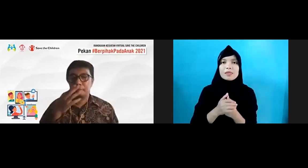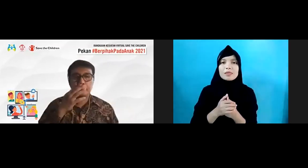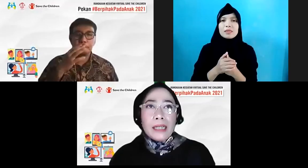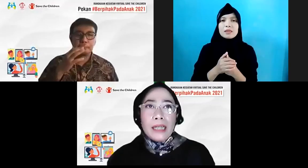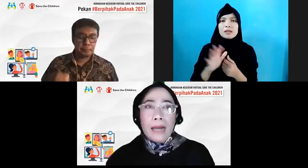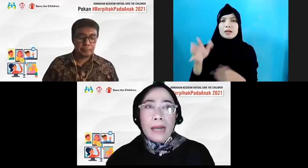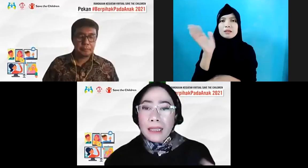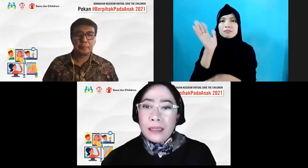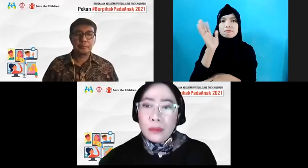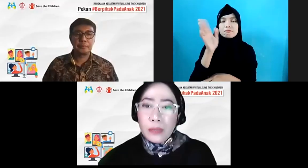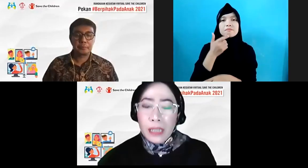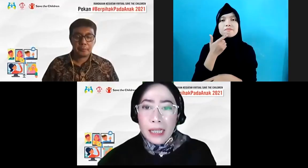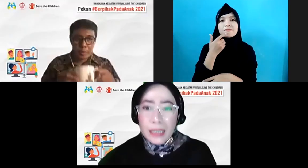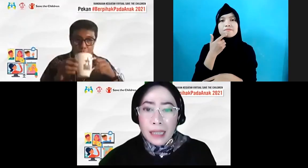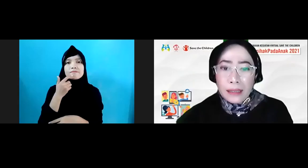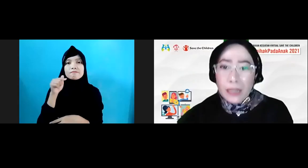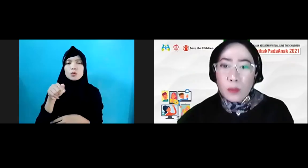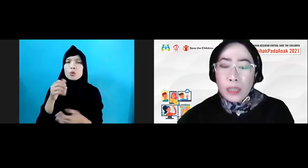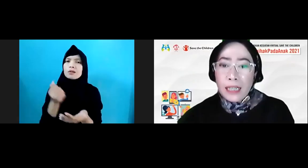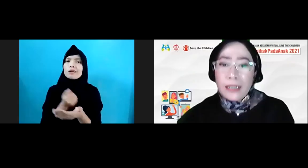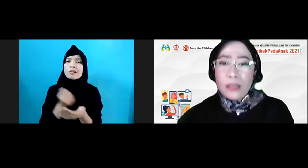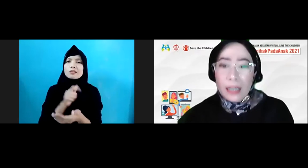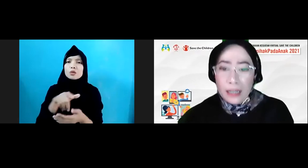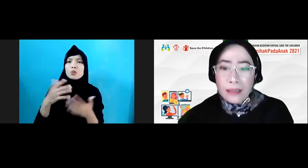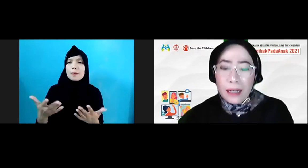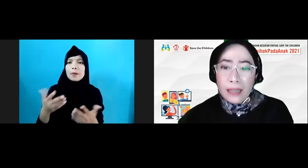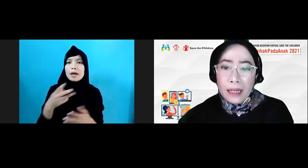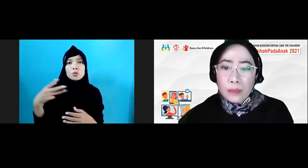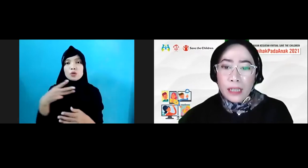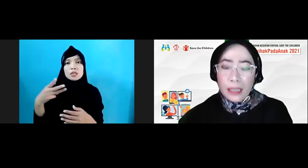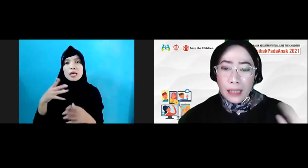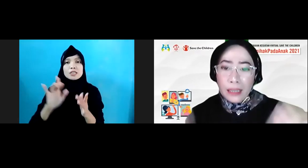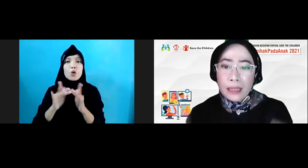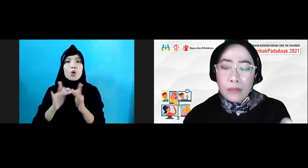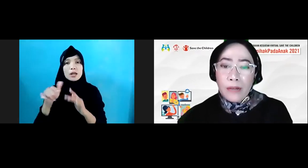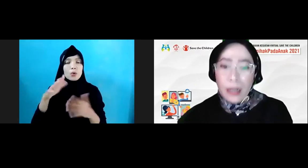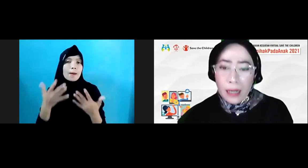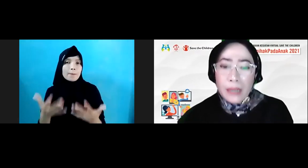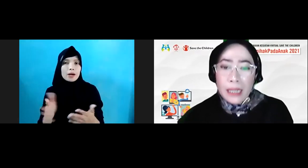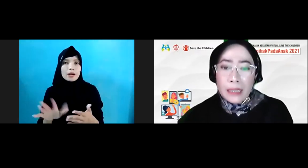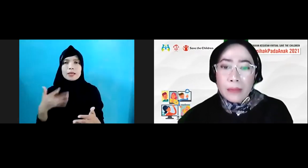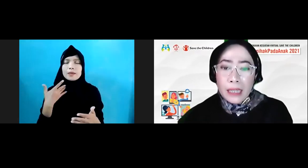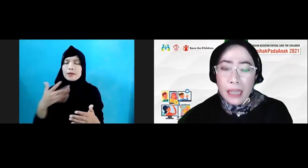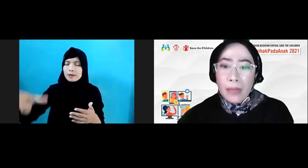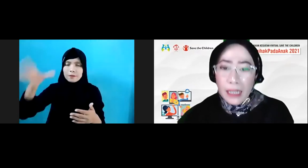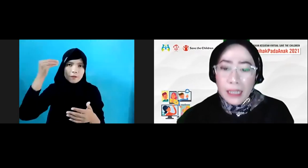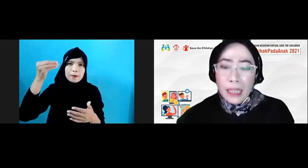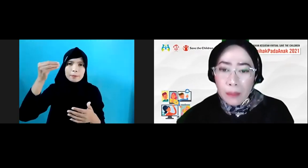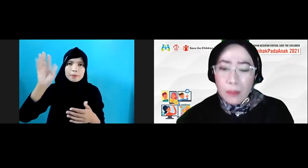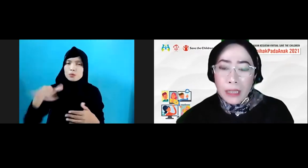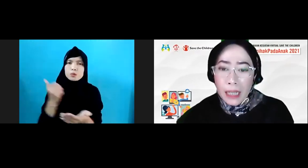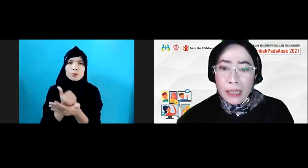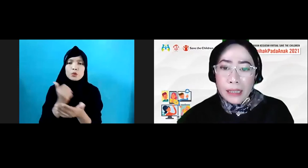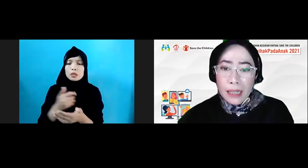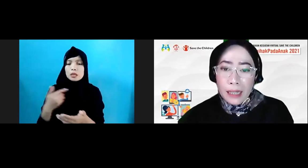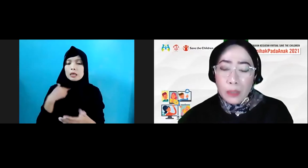mengenai apa sih itu kekerasan dan eksploitasi online. Karena kemudian kita jadi lebih paham sebenarnya apa yang sedang